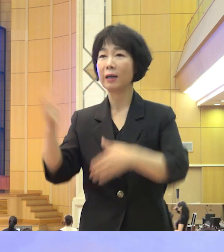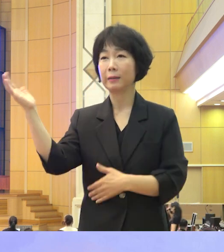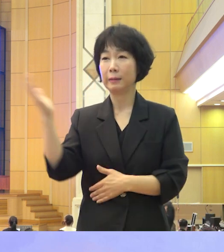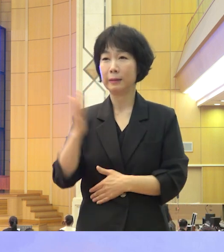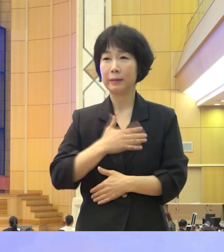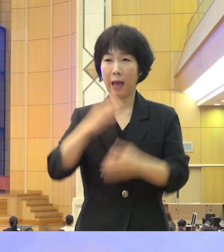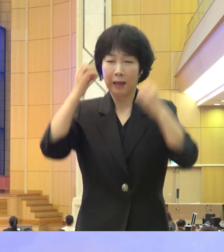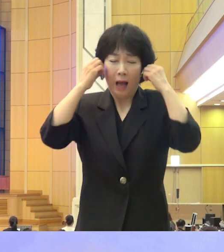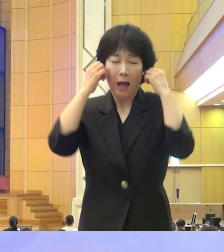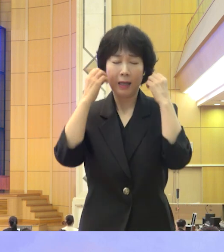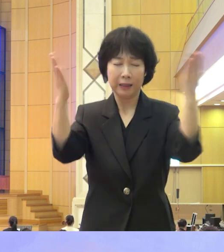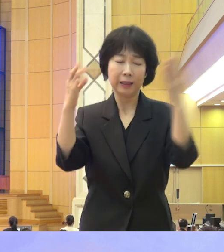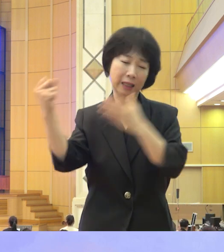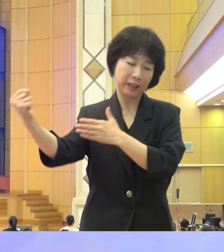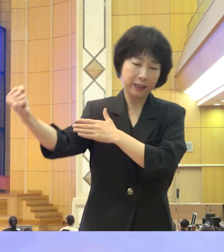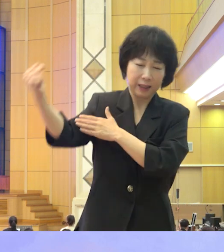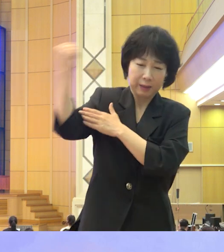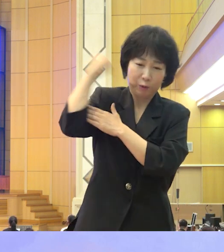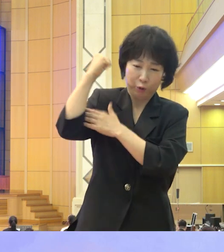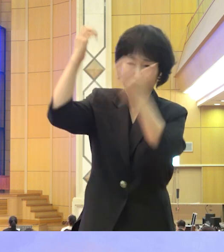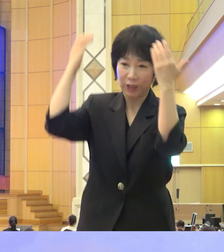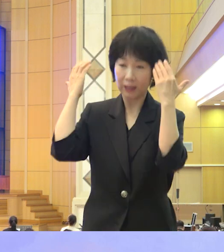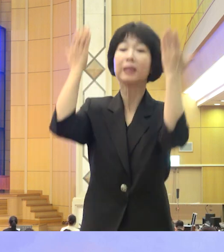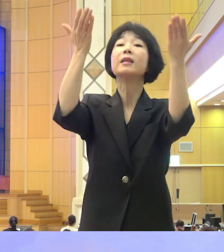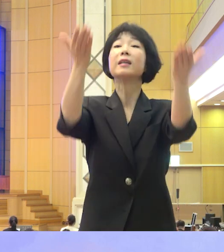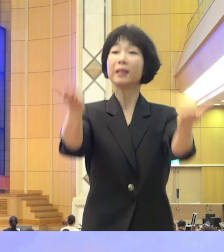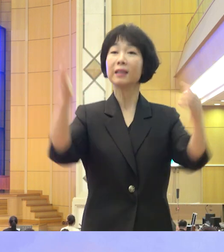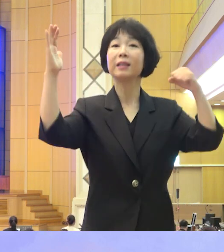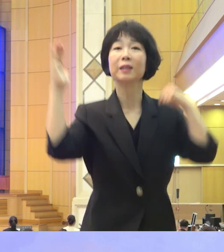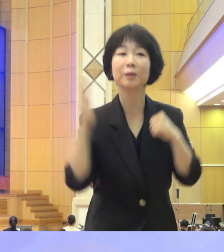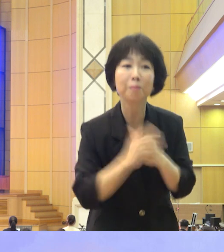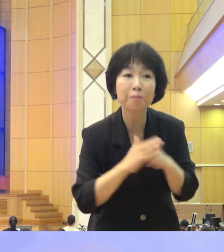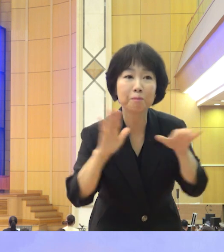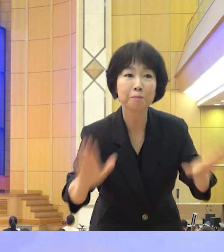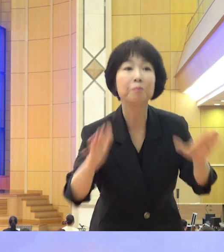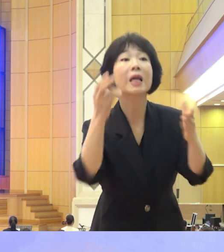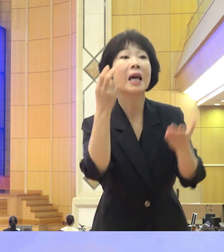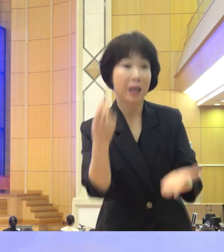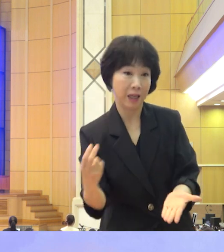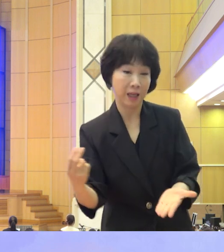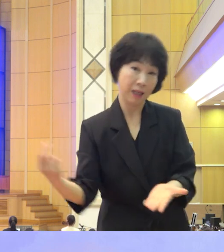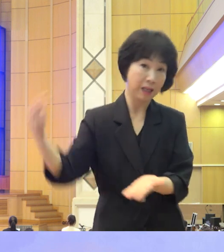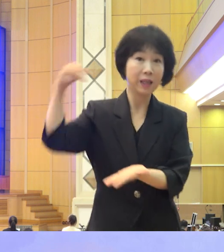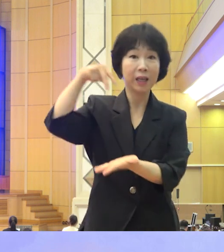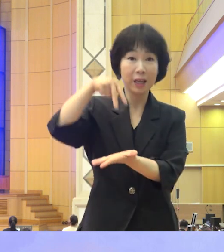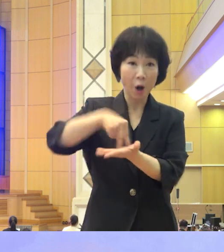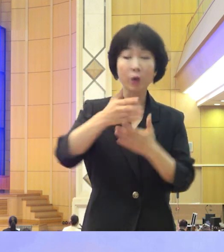걸어라, 내가 새 힘을 주리니.